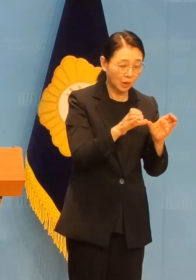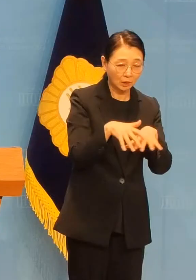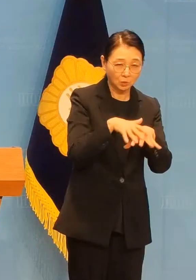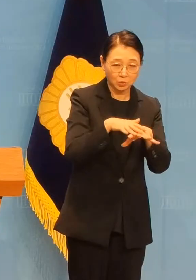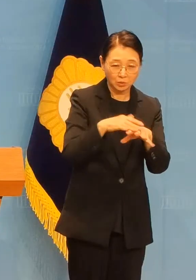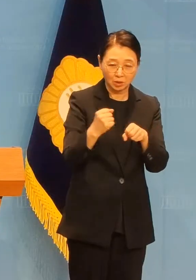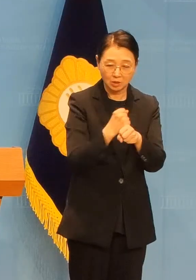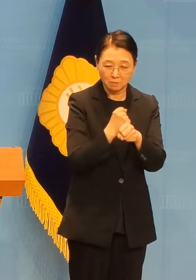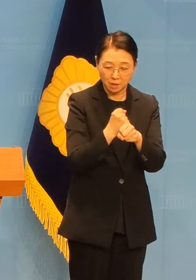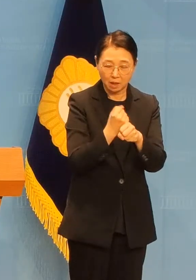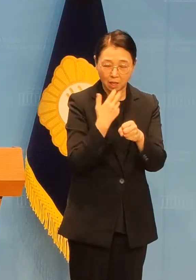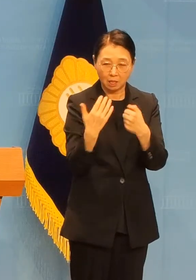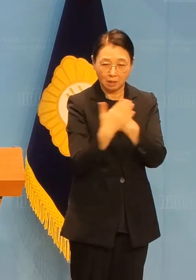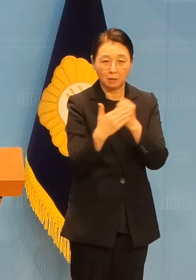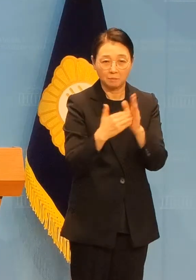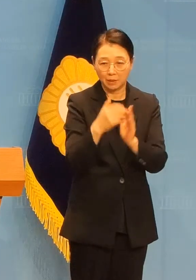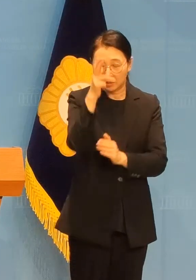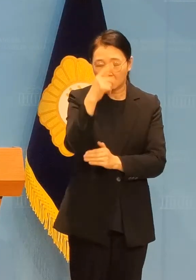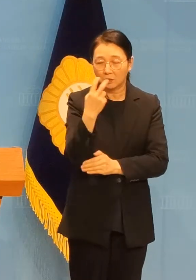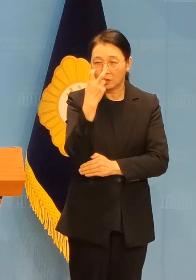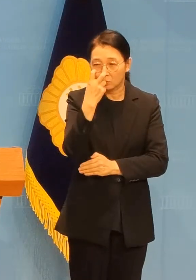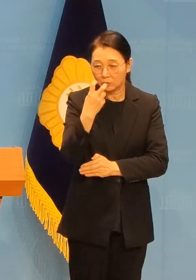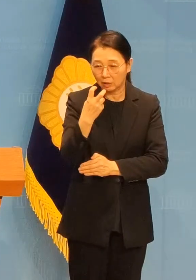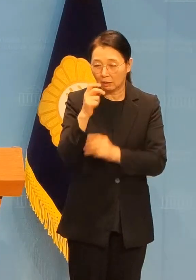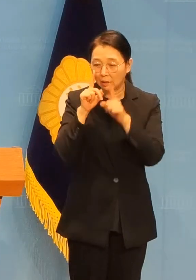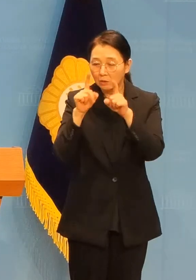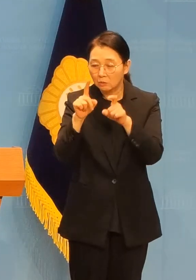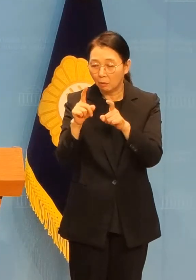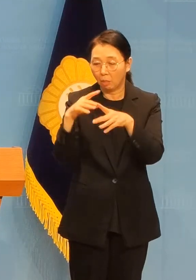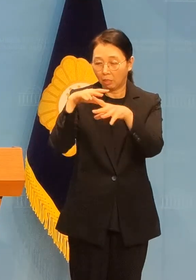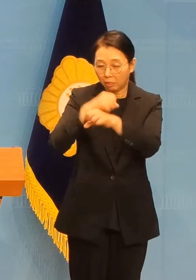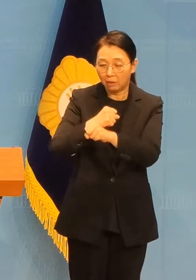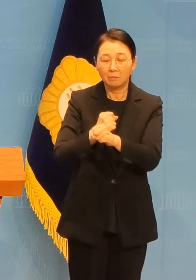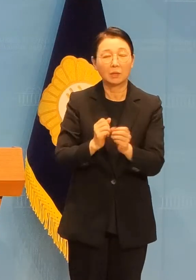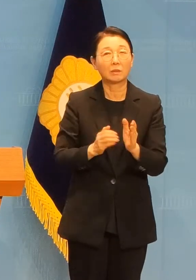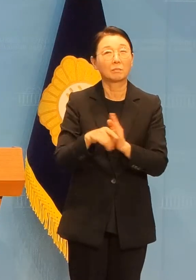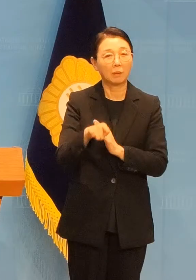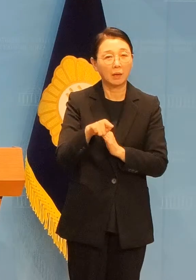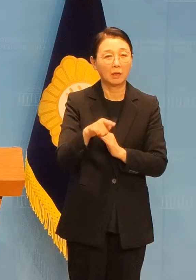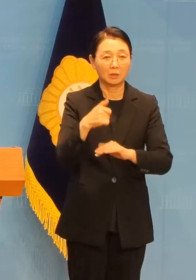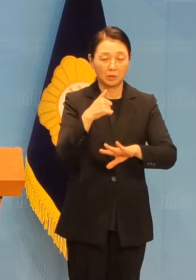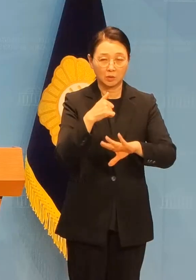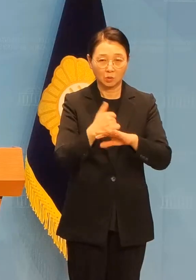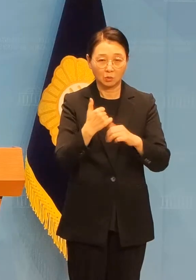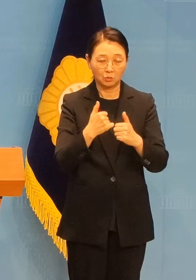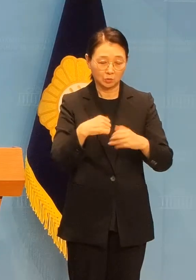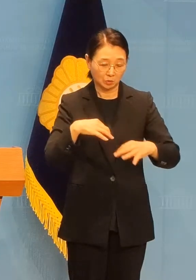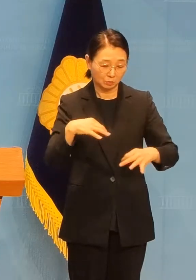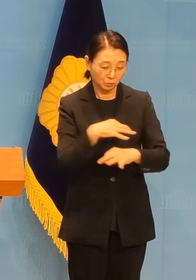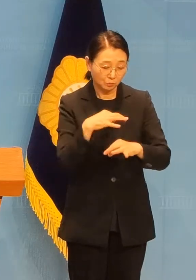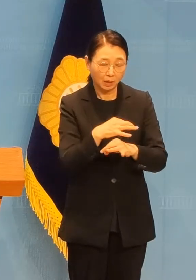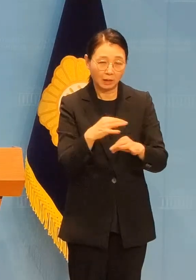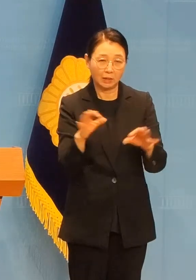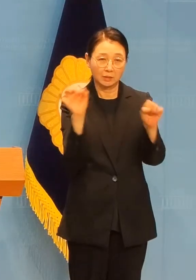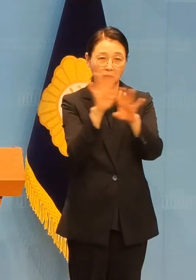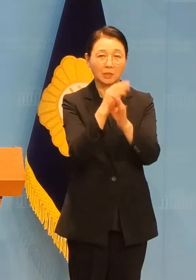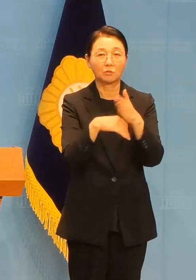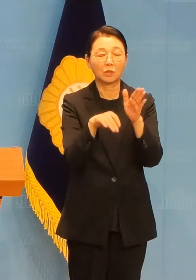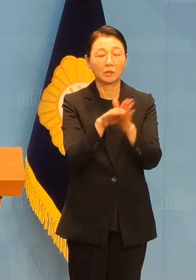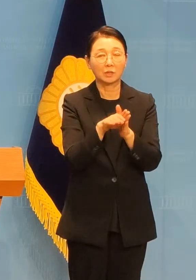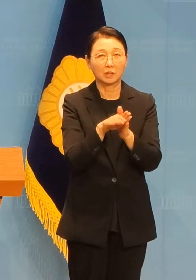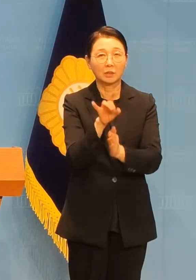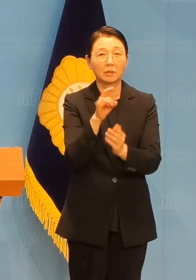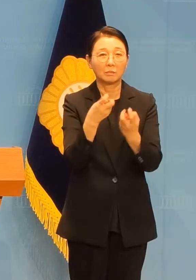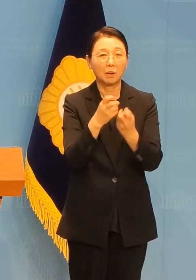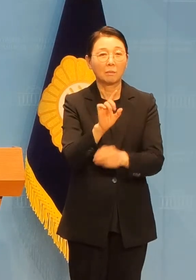경찰의 수사 무마 의혹이 빚어낸 이 거대한 부패의 사슬을 걷어내기 위해서는 특검만이